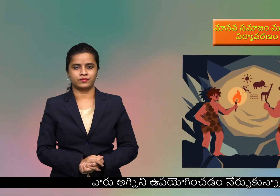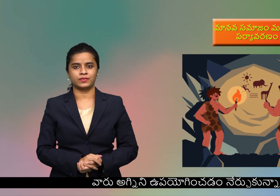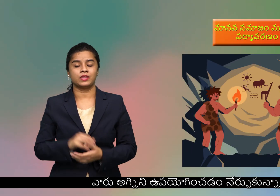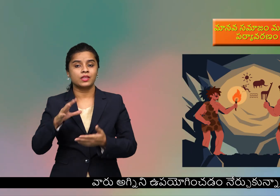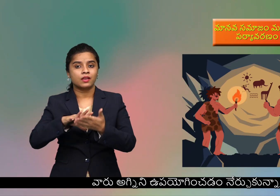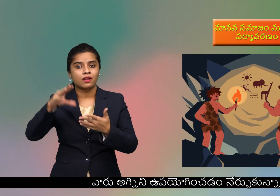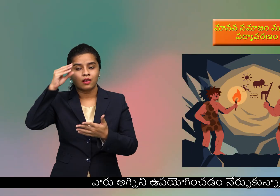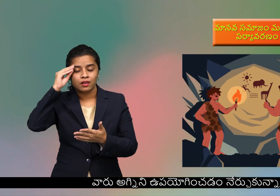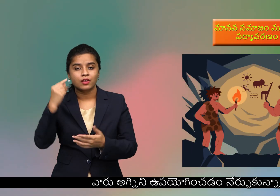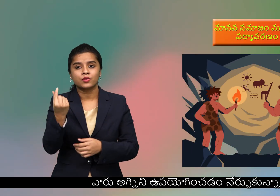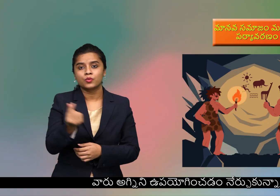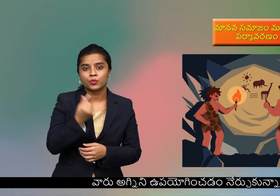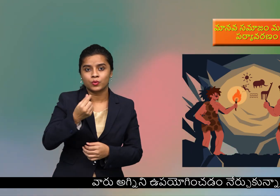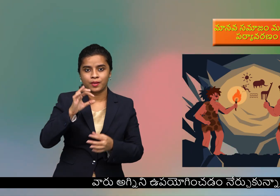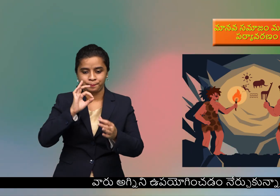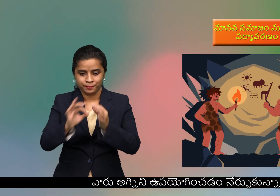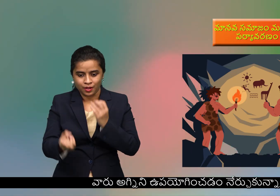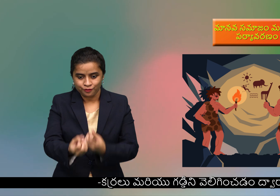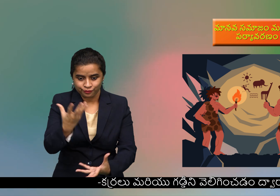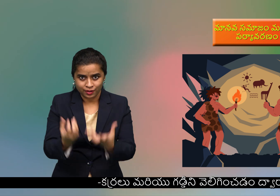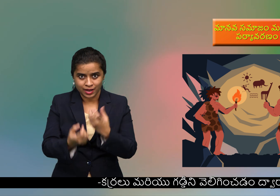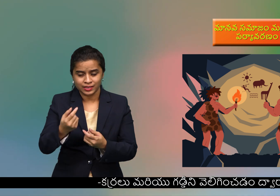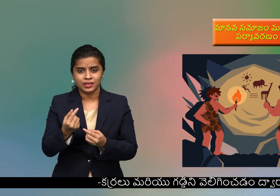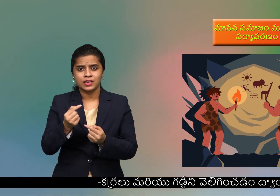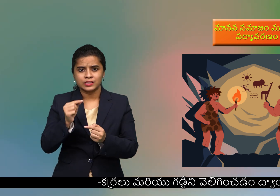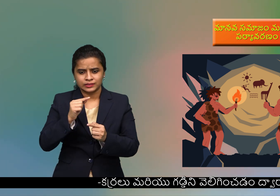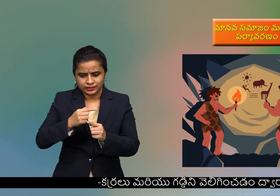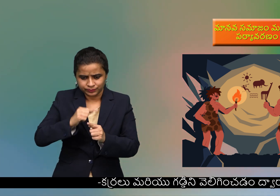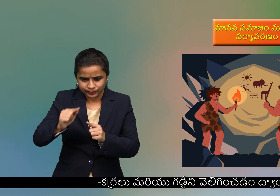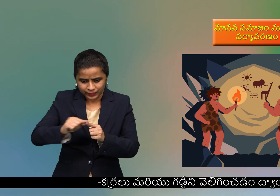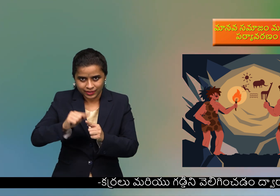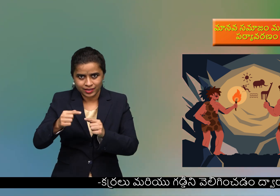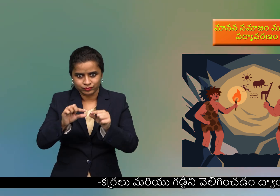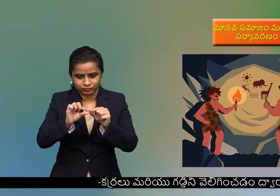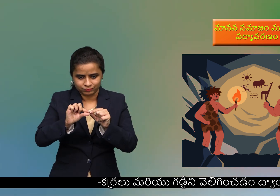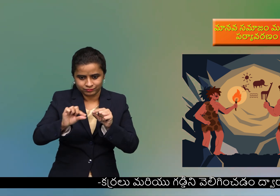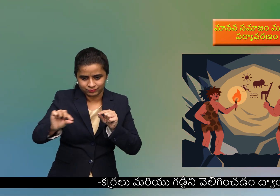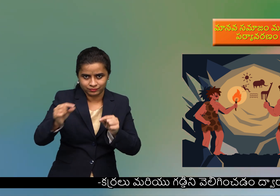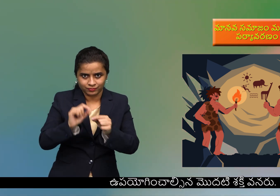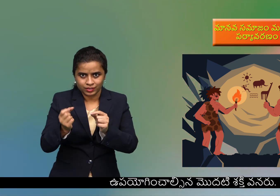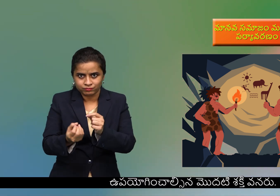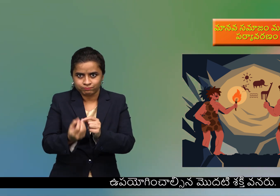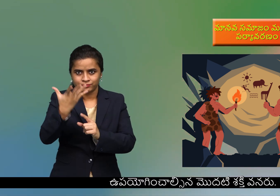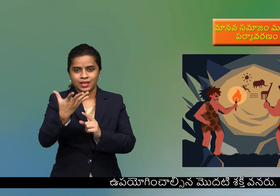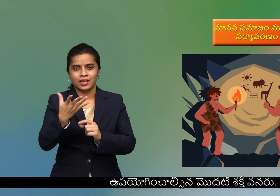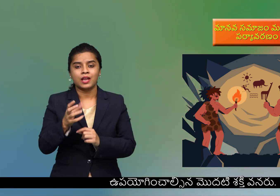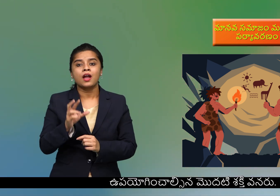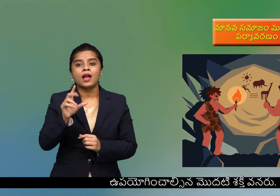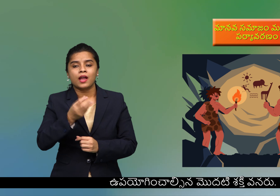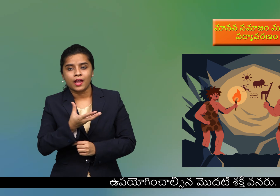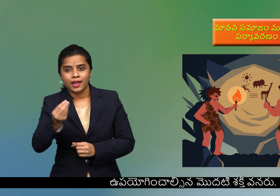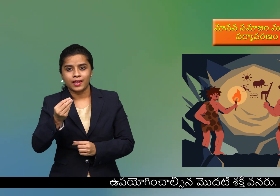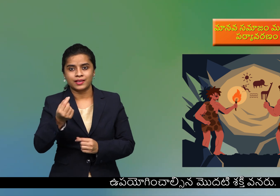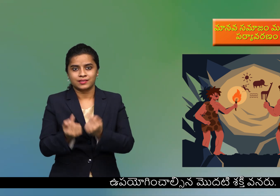వారు అగ్నిని ఉపయోగించడం నేర్చుకున్నారు. కర్రలు మరియు గడ్డిని వెలిగించడం ద్వారా ఉపయోగించాల్సిన